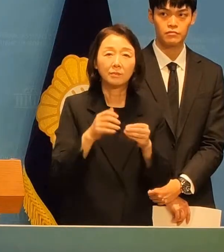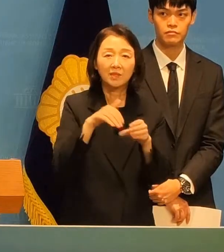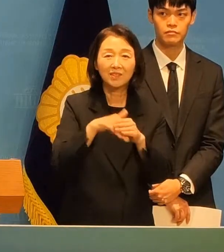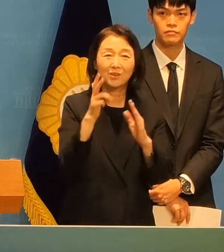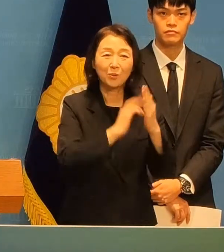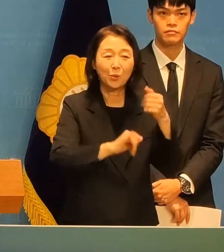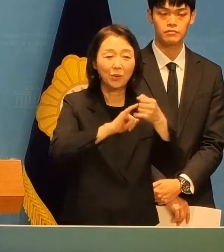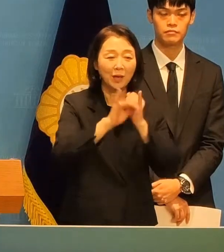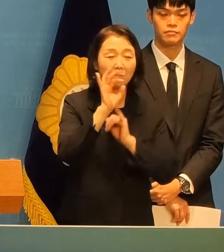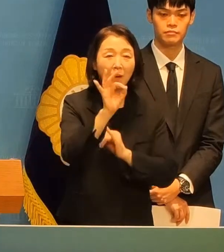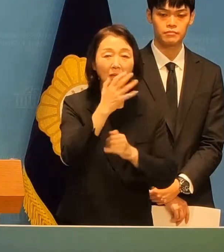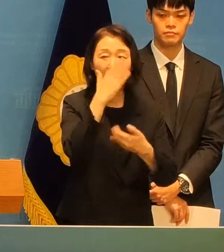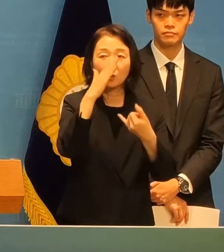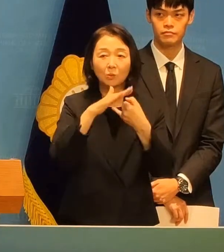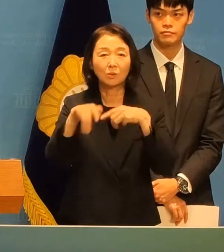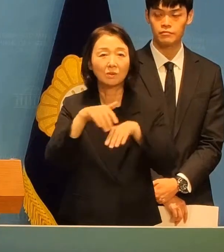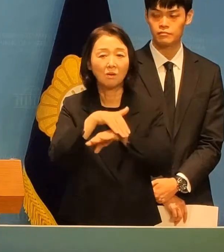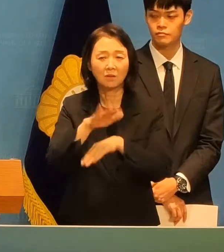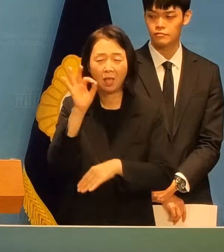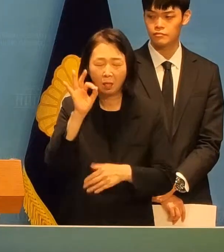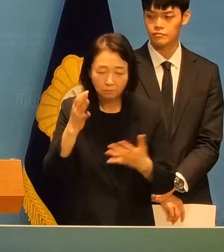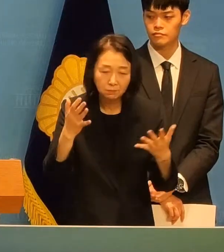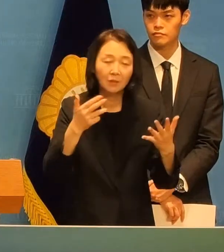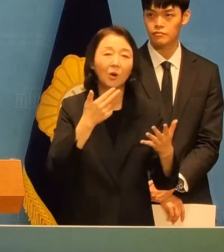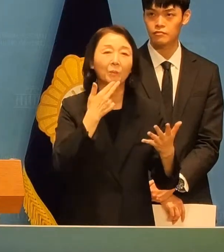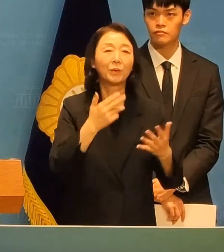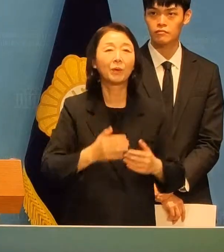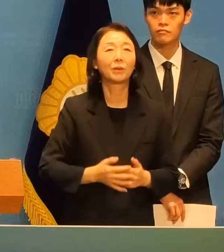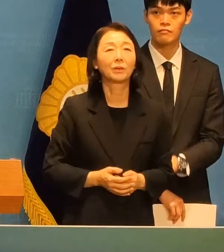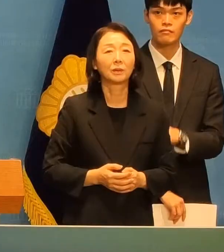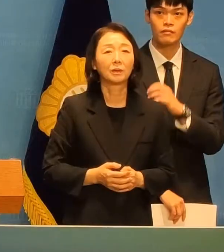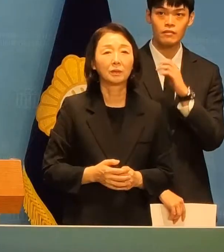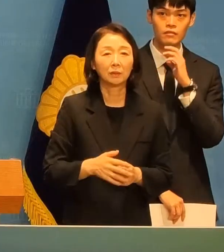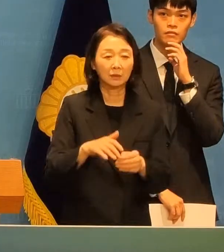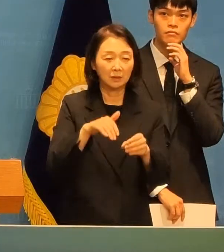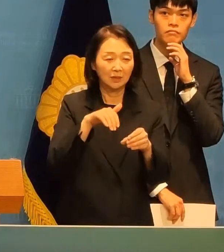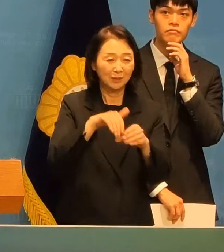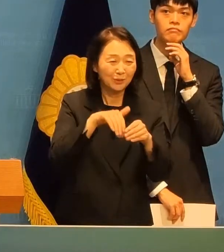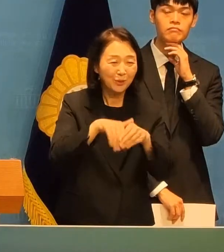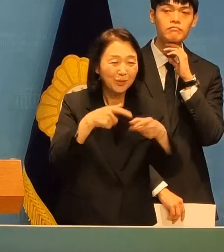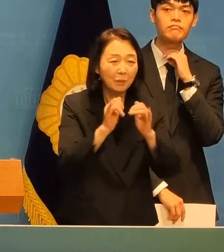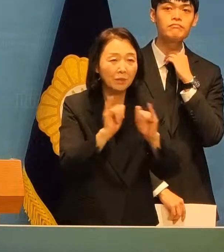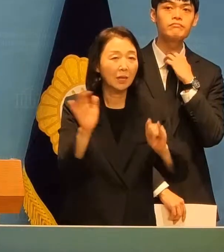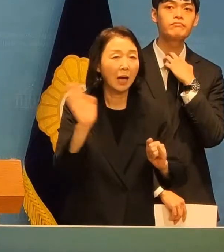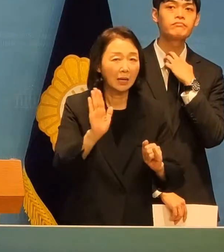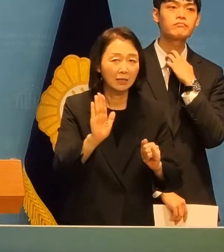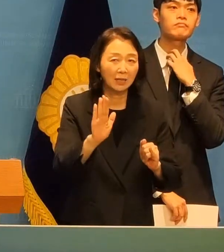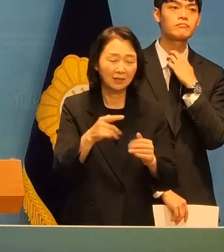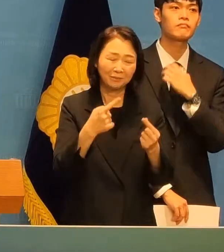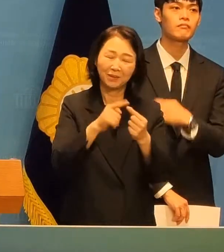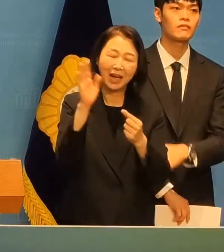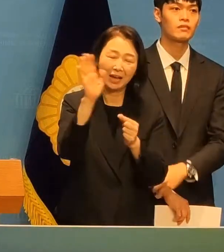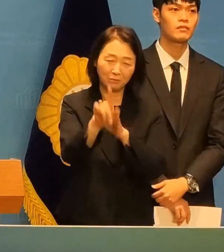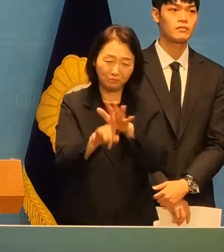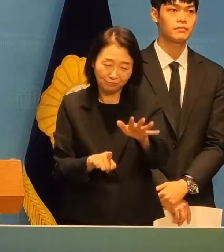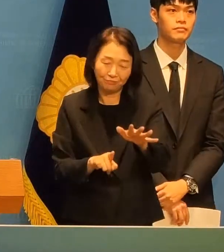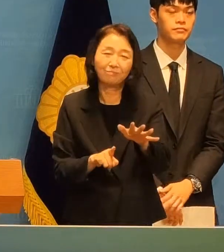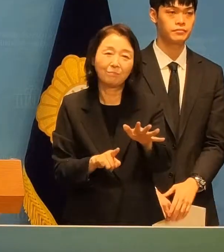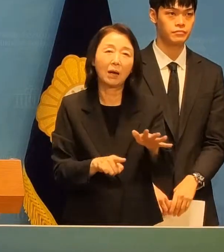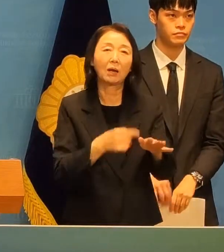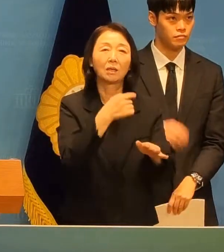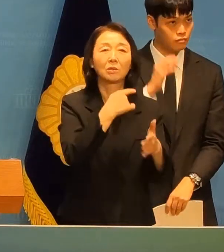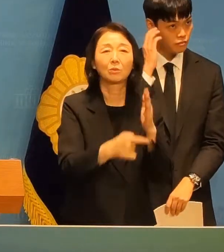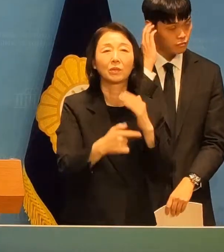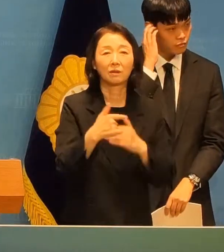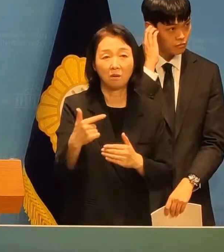공약집을 보면 청소년 정책을 찾기가 너무 힘듭니다. 유권자가 아니기에 늘 우선순위에서 밀릴 수밖에 없는 불리한 정치적